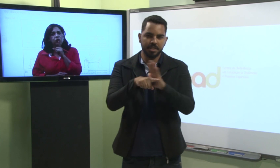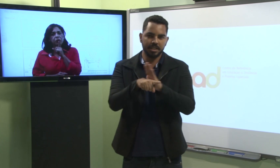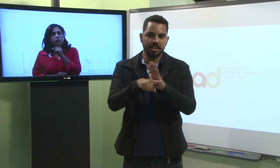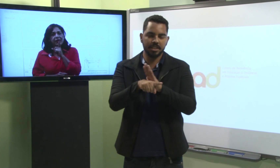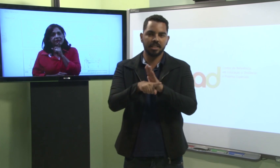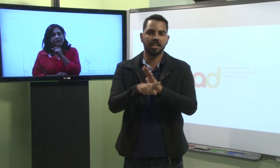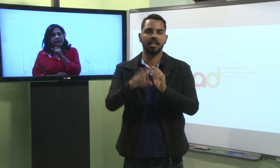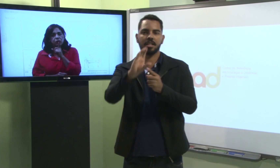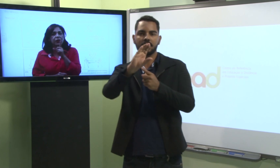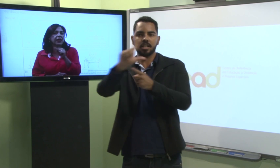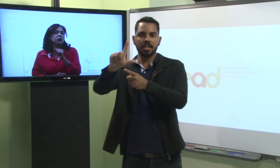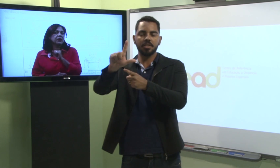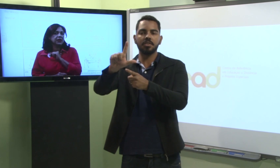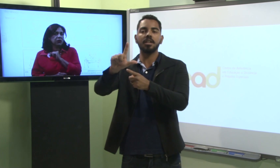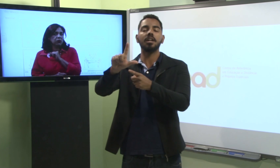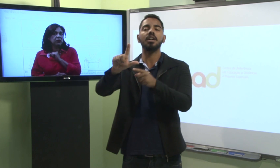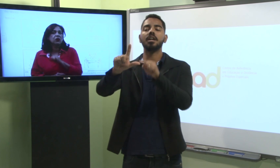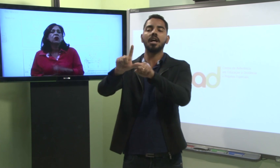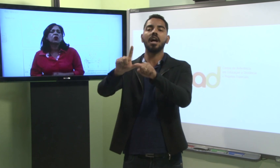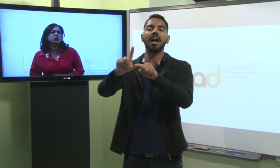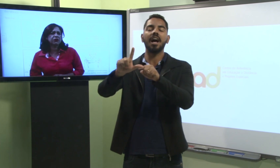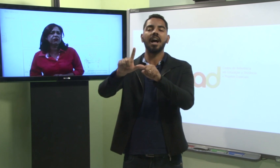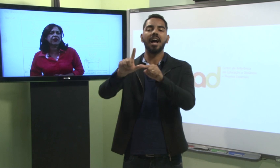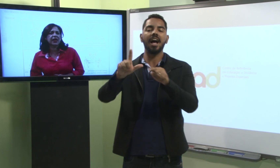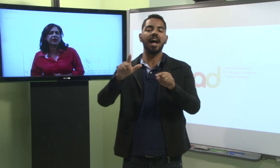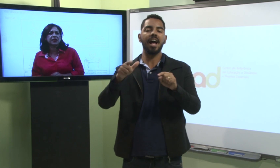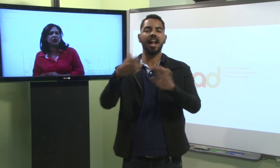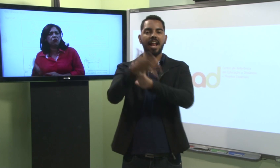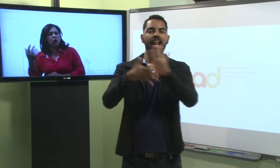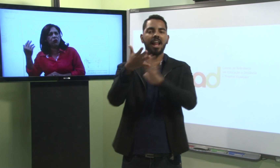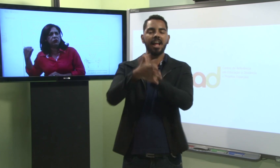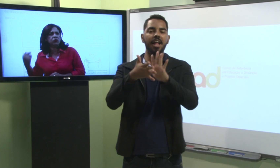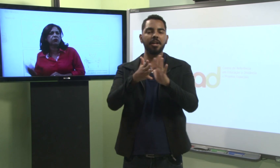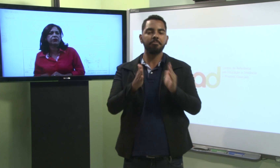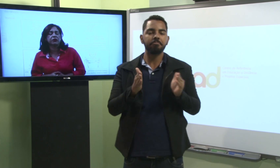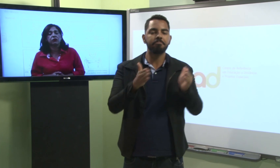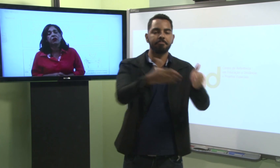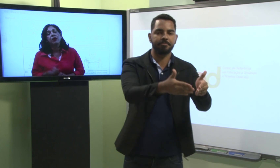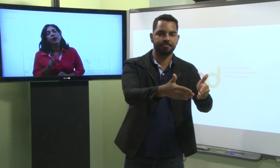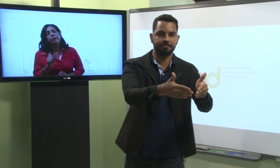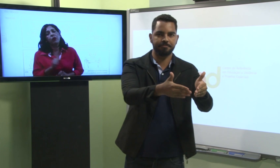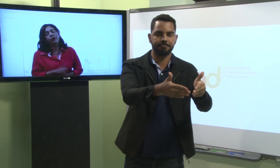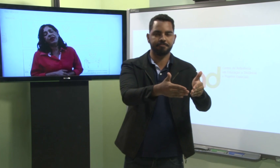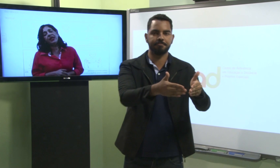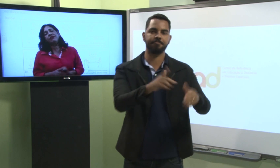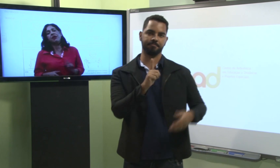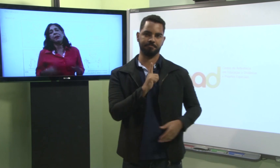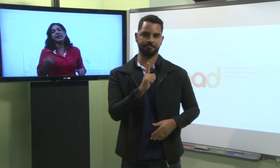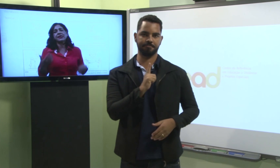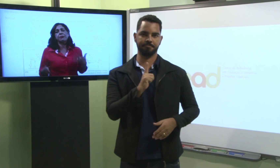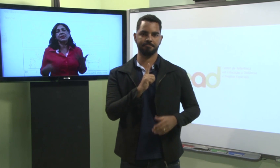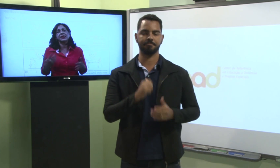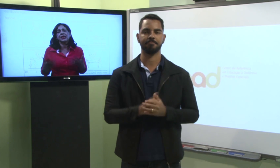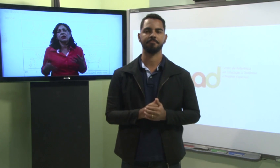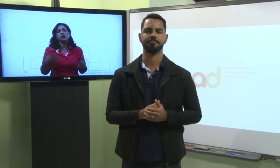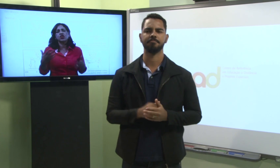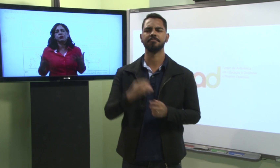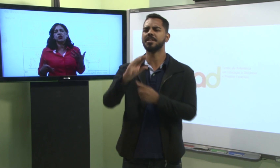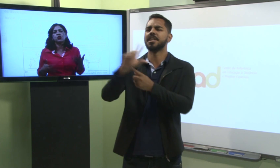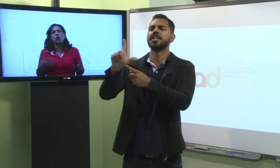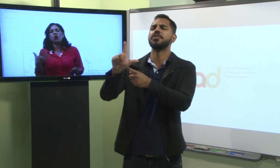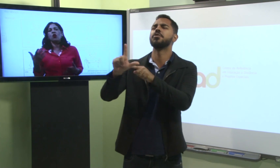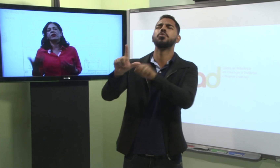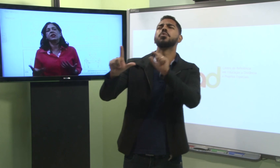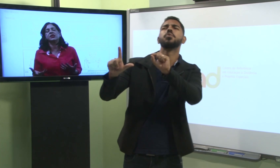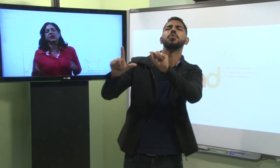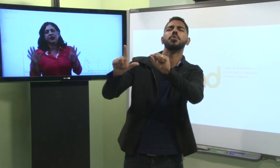em número restrito em uma língua, como já foi falado aqui em um outro momento. Bom, ele vem para estabelecer um tipo